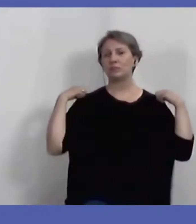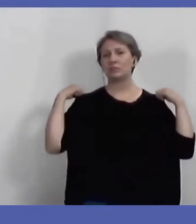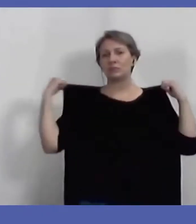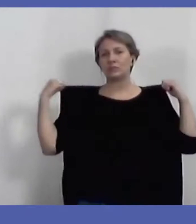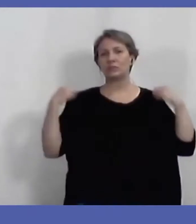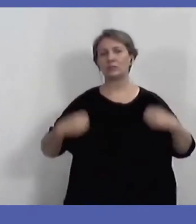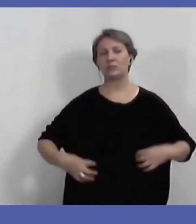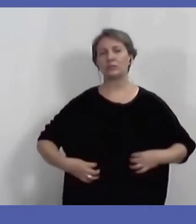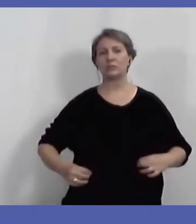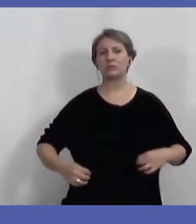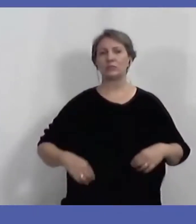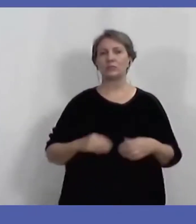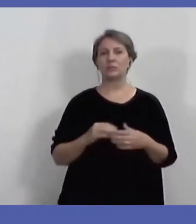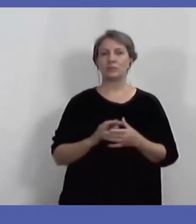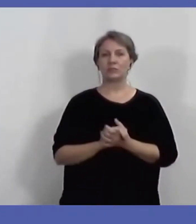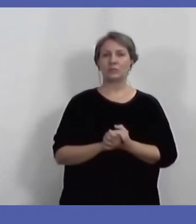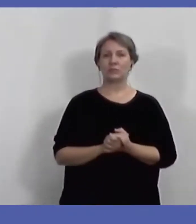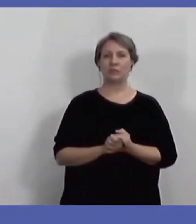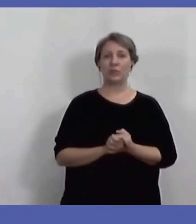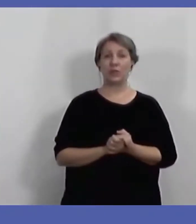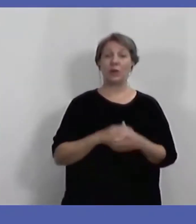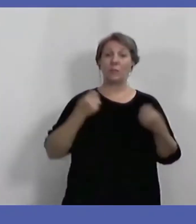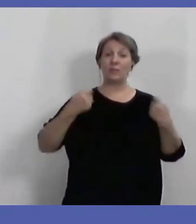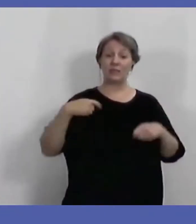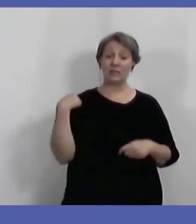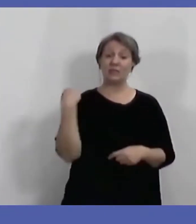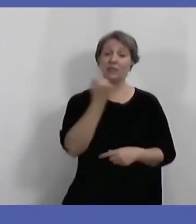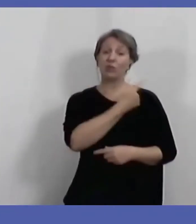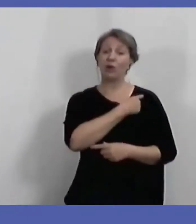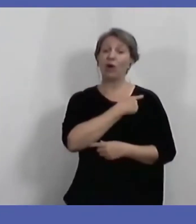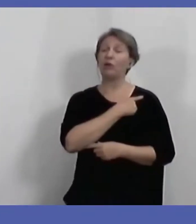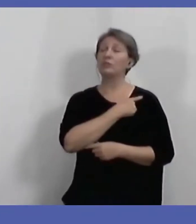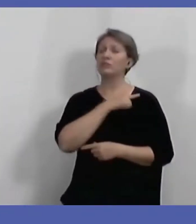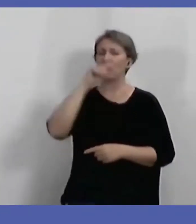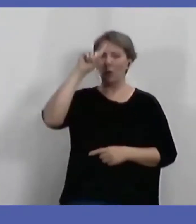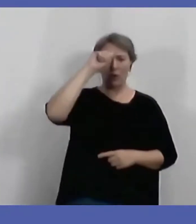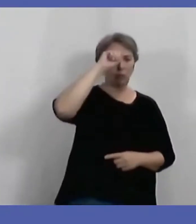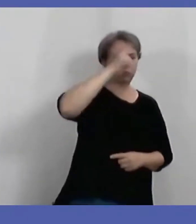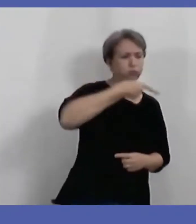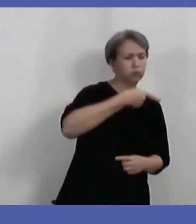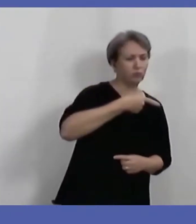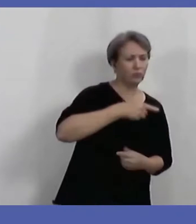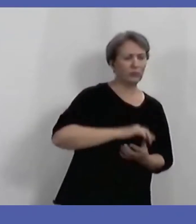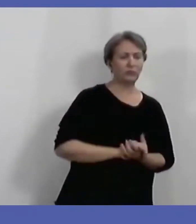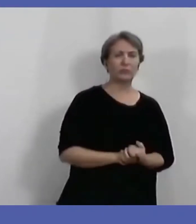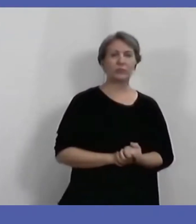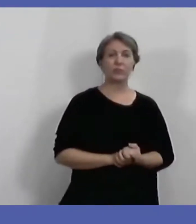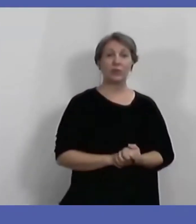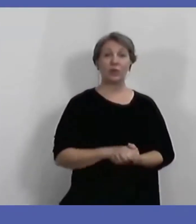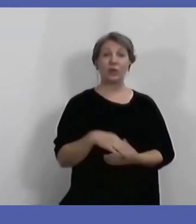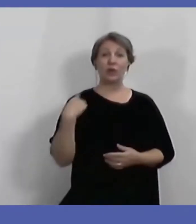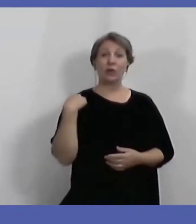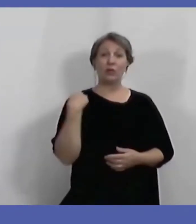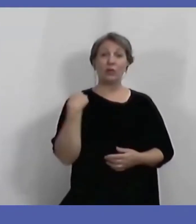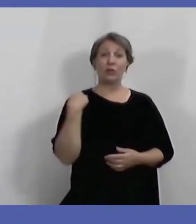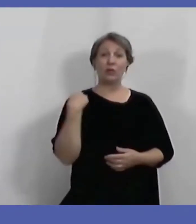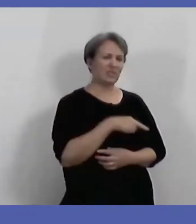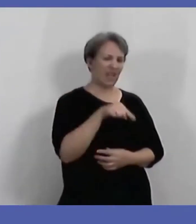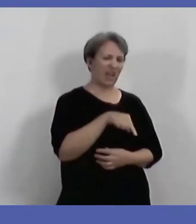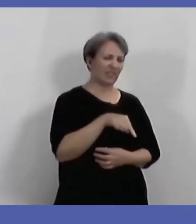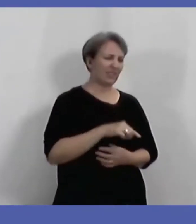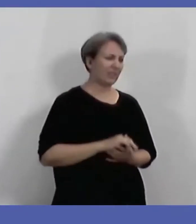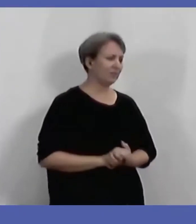aí. Aí vai lá, ata. Atar o quê? Atar o inimigo. Amarrar as obras do